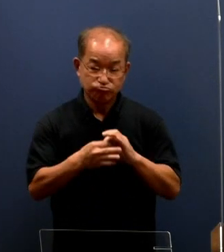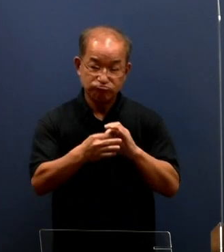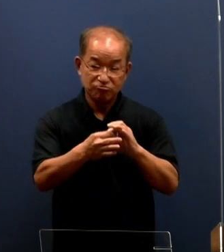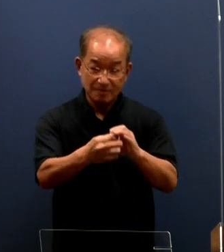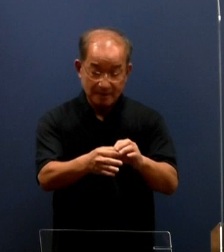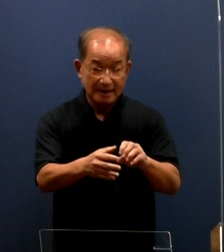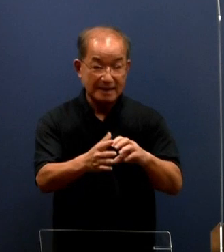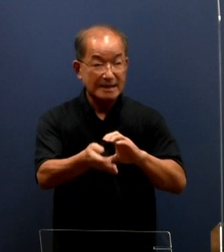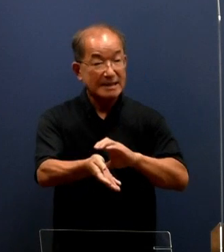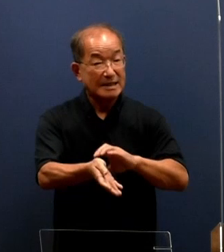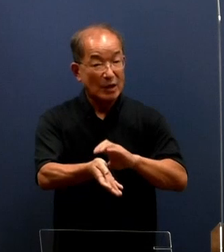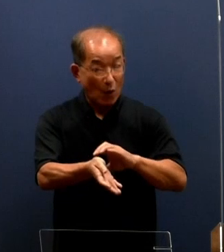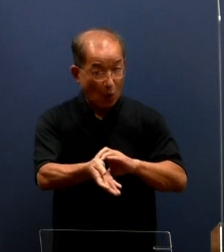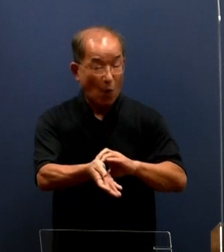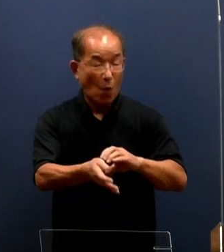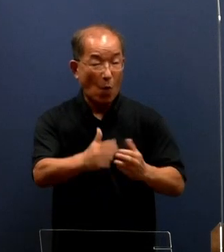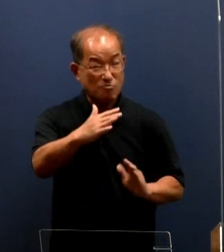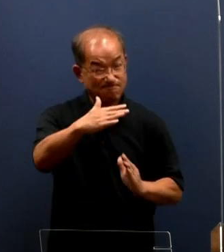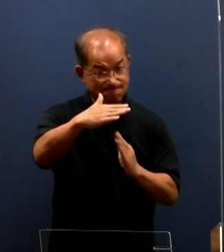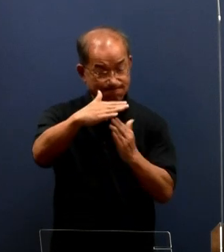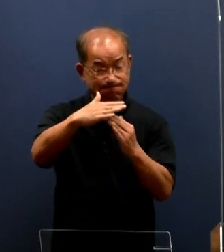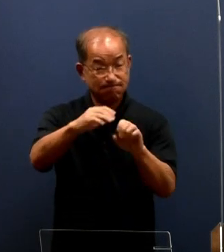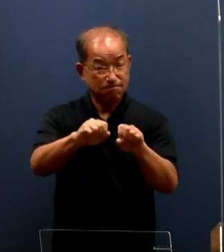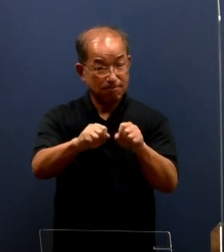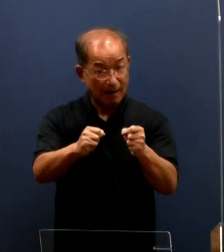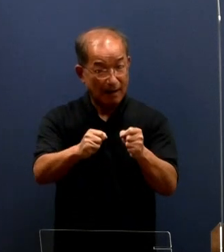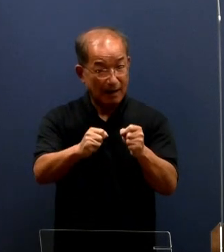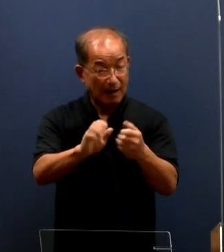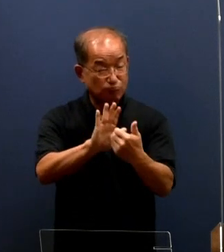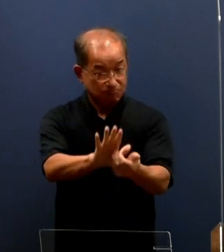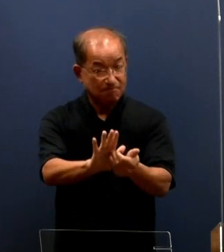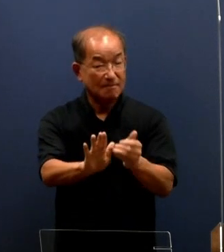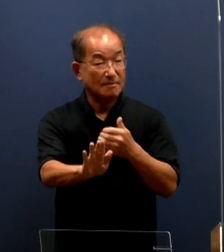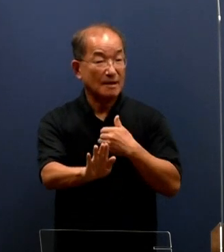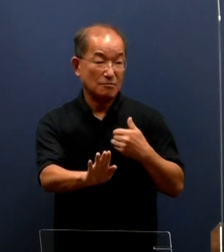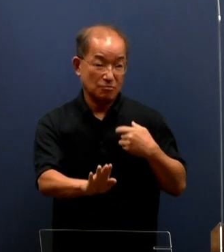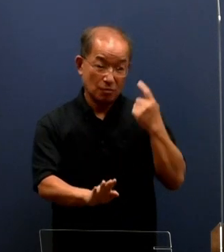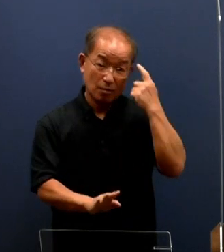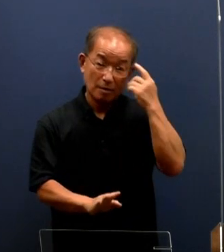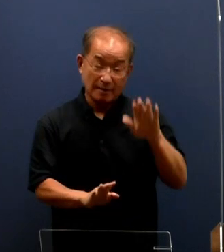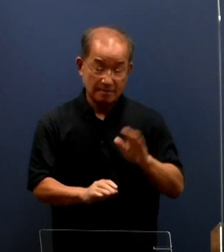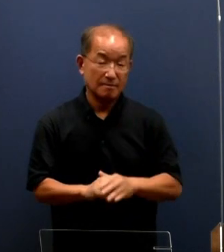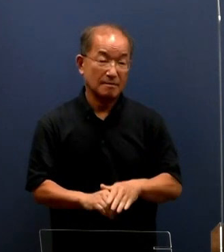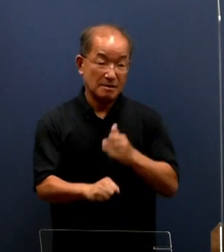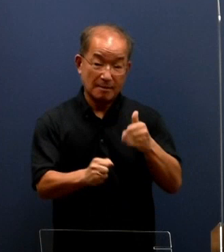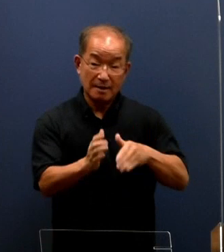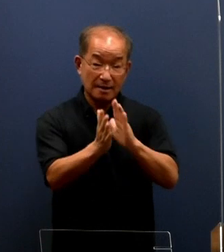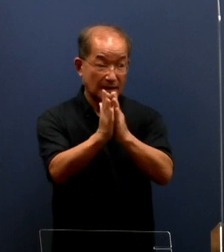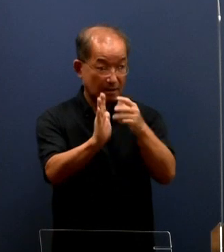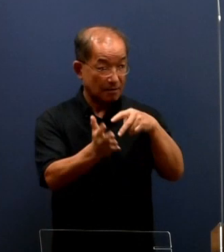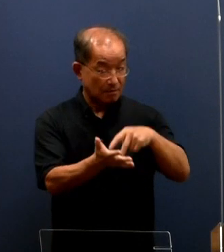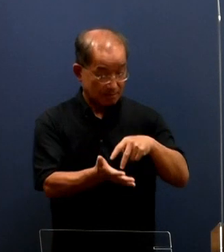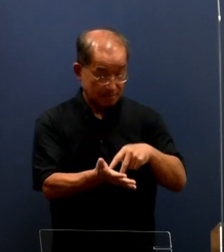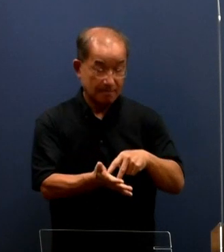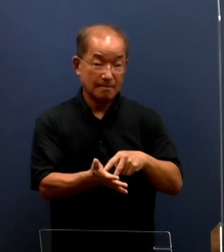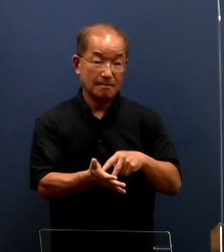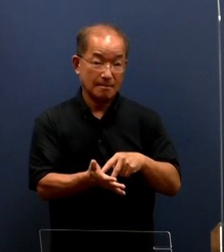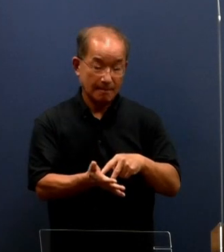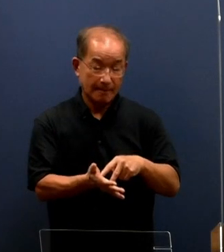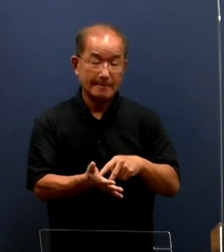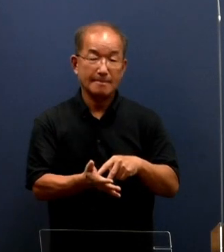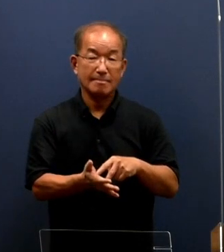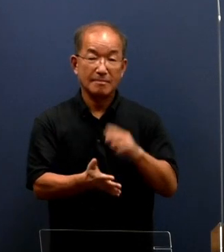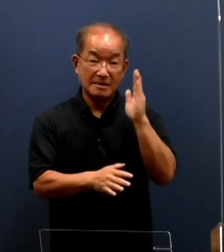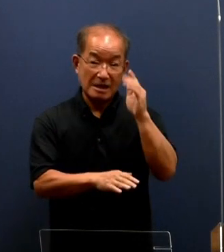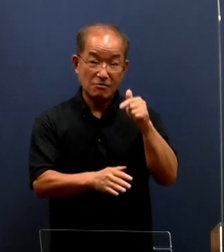乗り越えられるのではないかと思っておりますので、島根県の置かれている状況を理由として、政